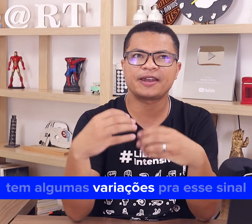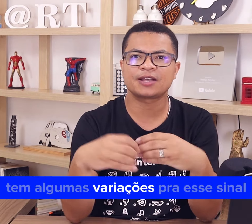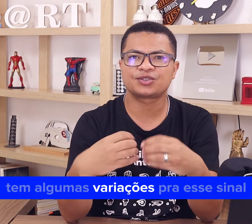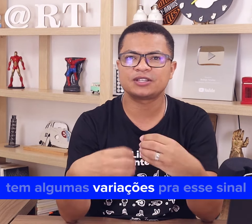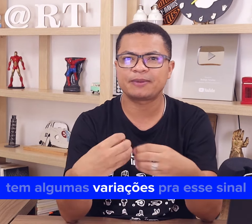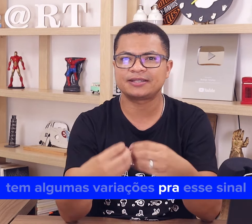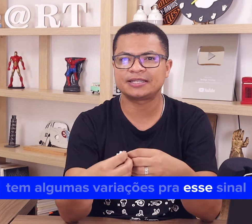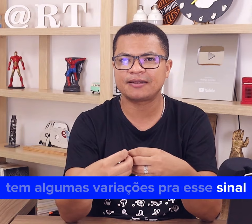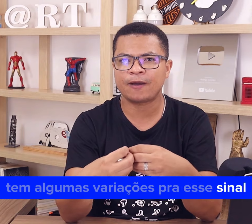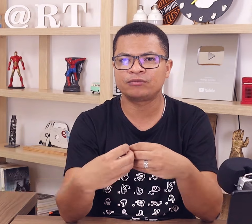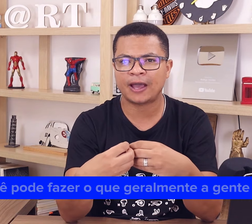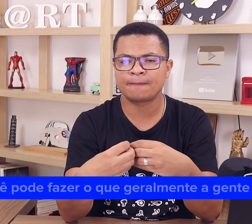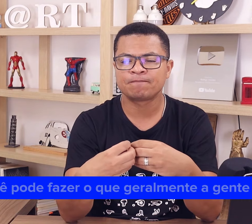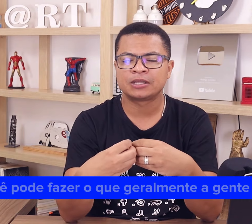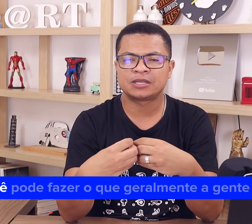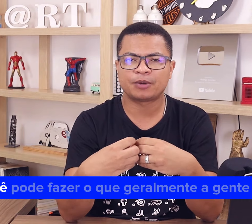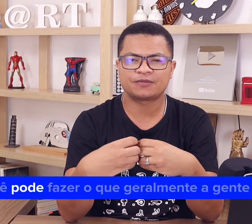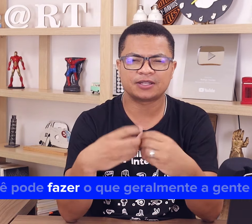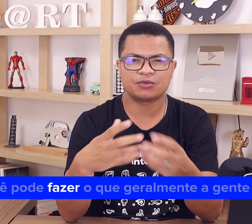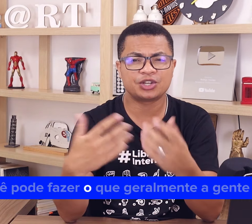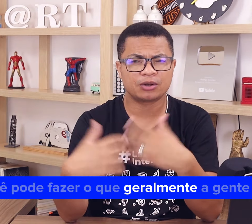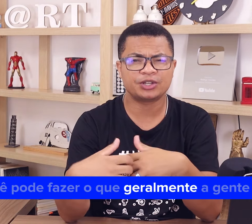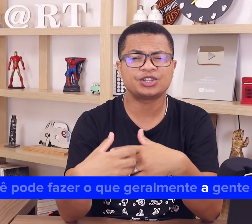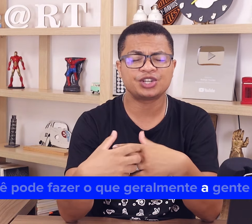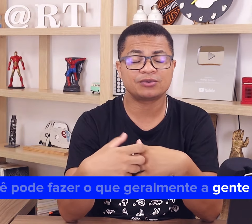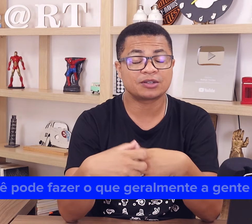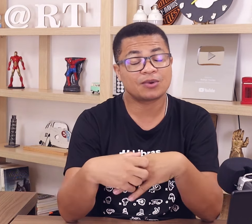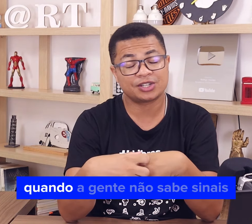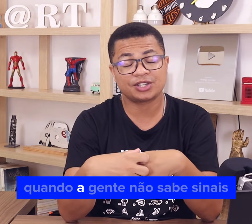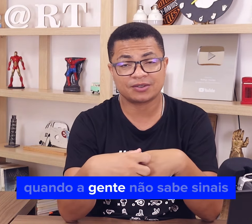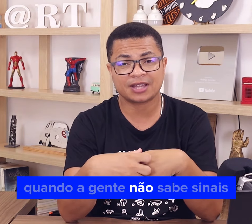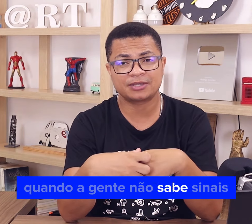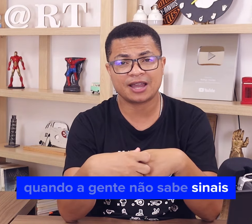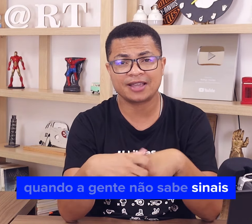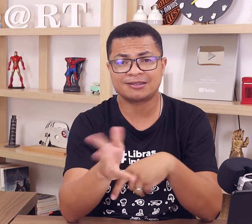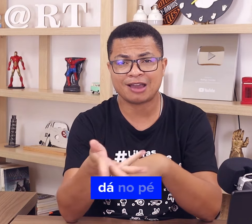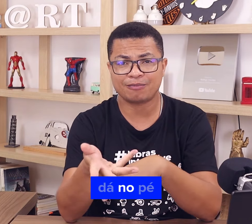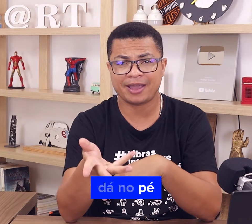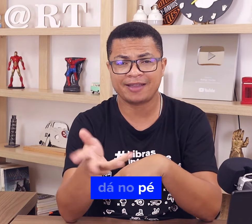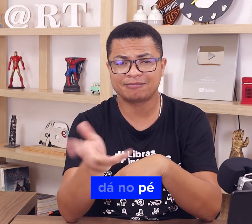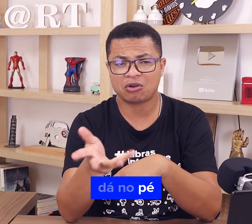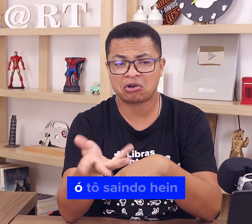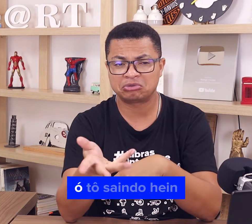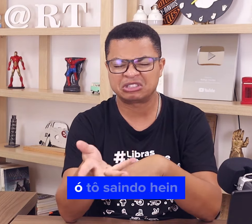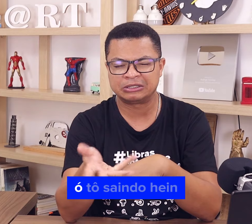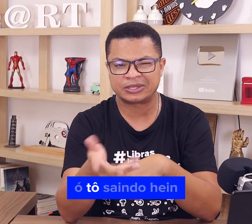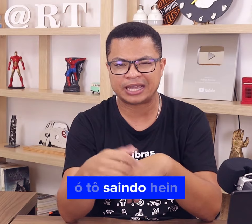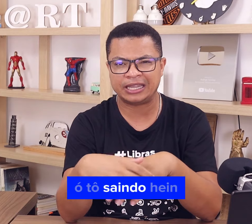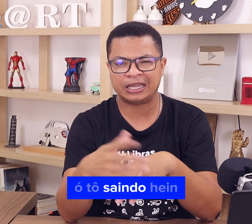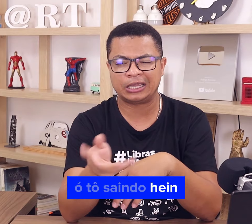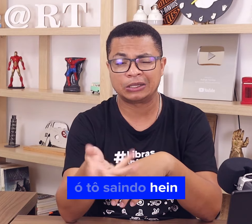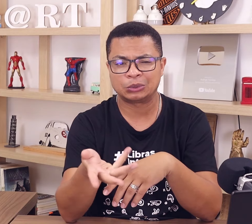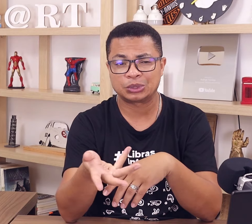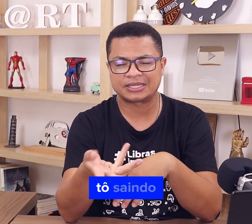variações pra esse sinal, tá? Você pode fazer o que geralmente a gente usa quando a gente não sabe sinais. Dá no pé. Ó, tô saindo, hein? Tô